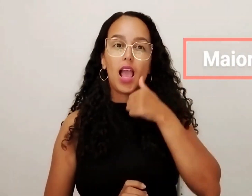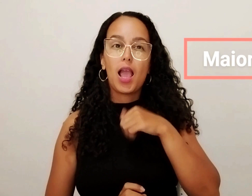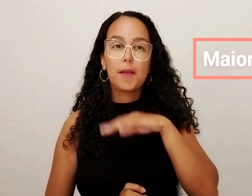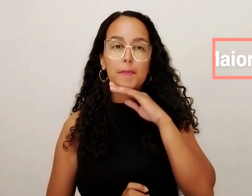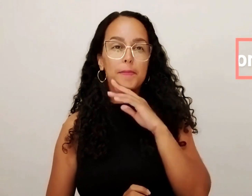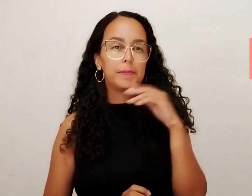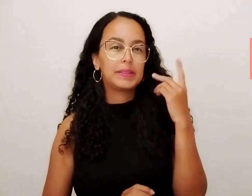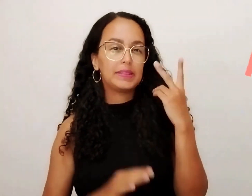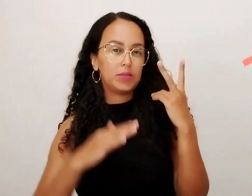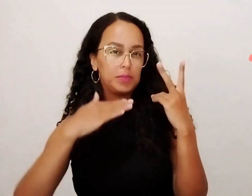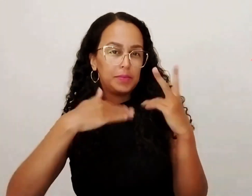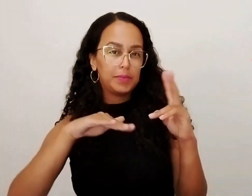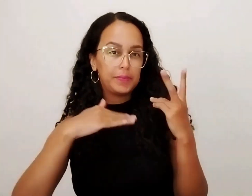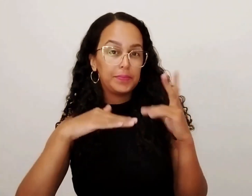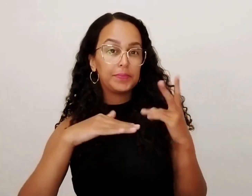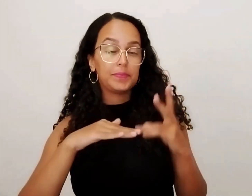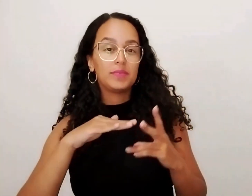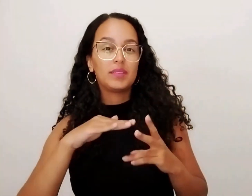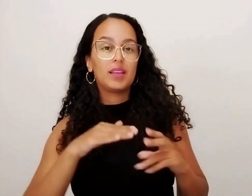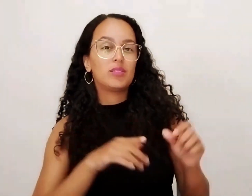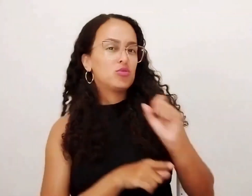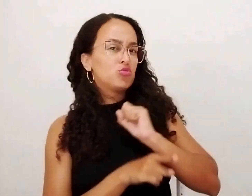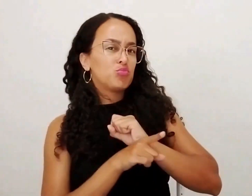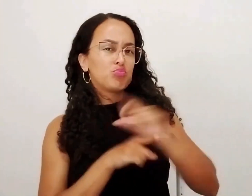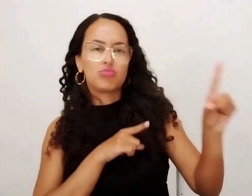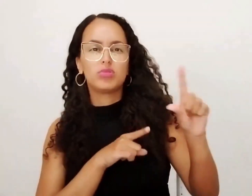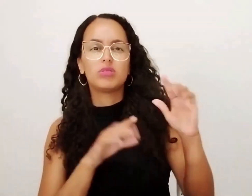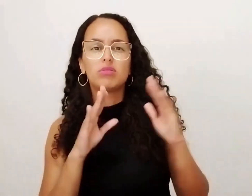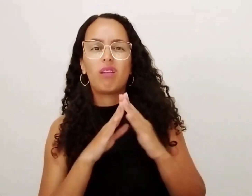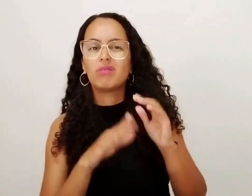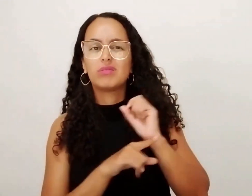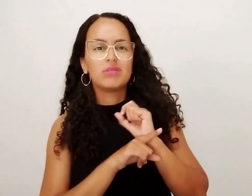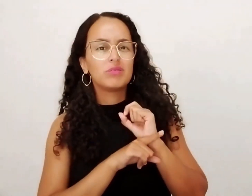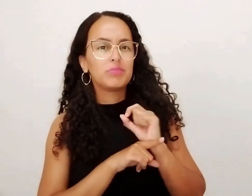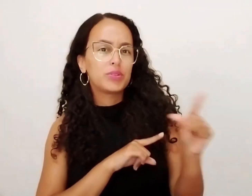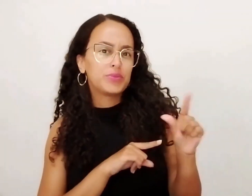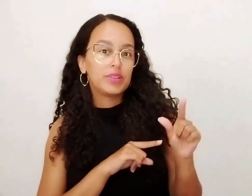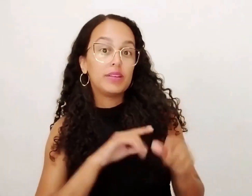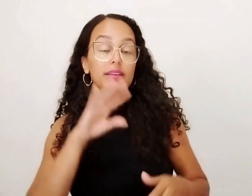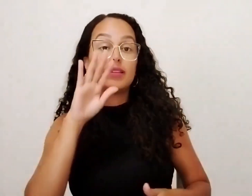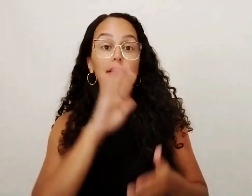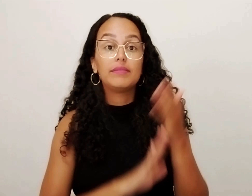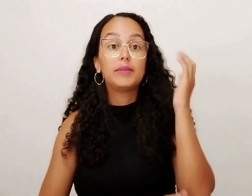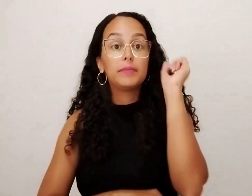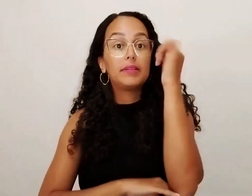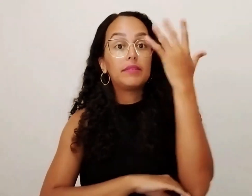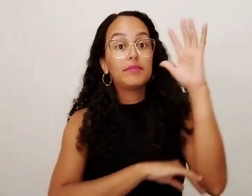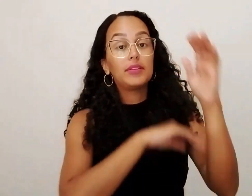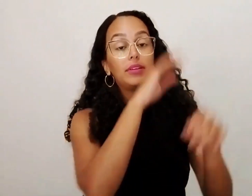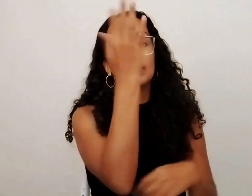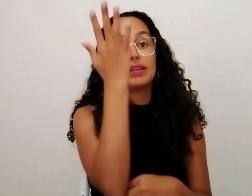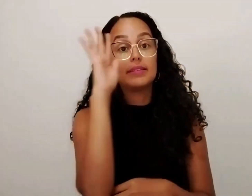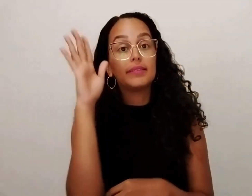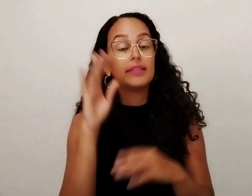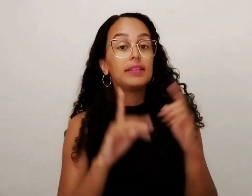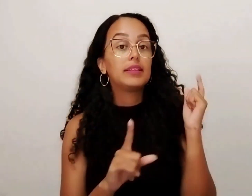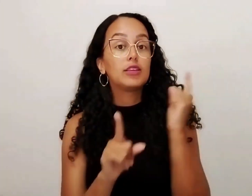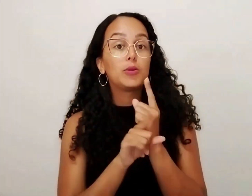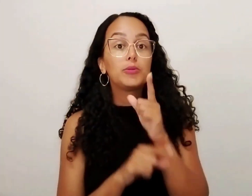que ao ouvir as suas peripécias de criança o transforma em adulto. E Macunaíma